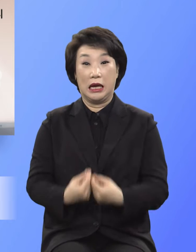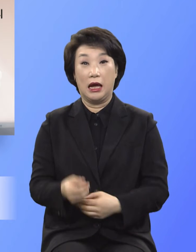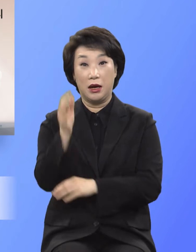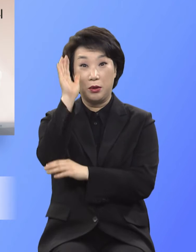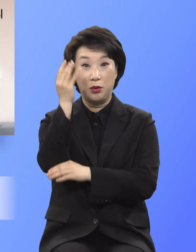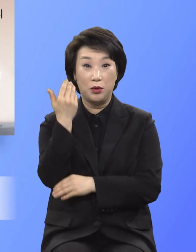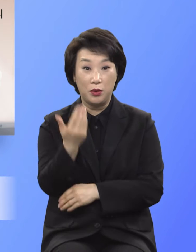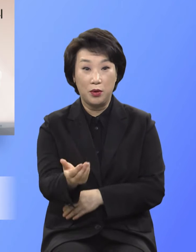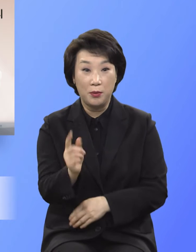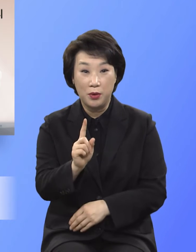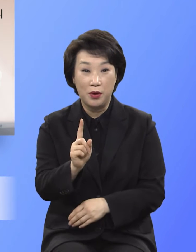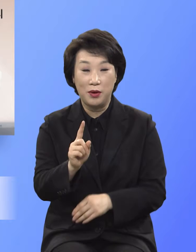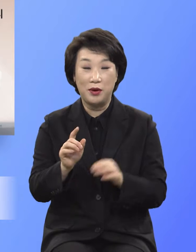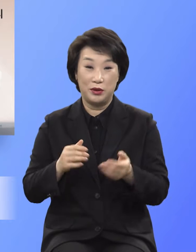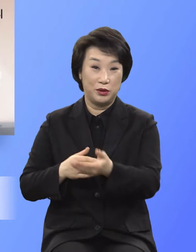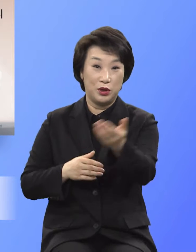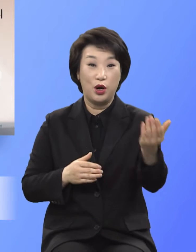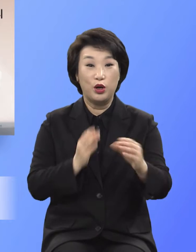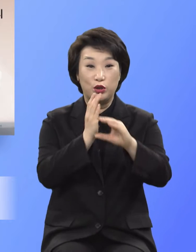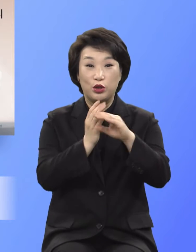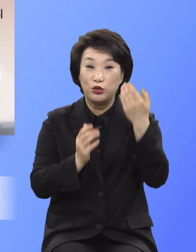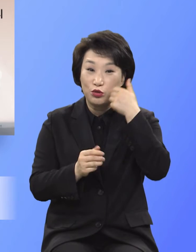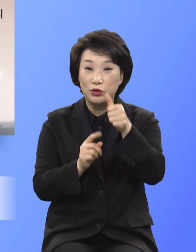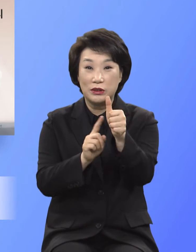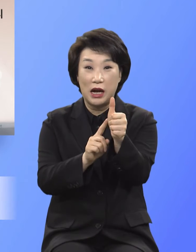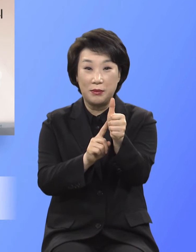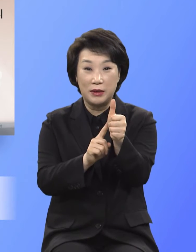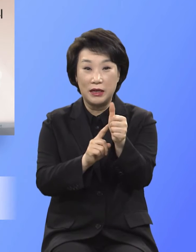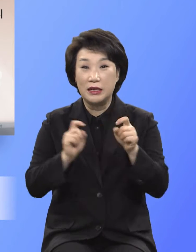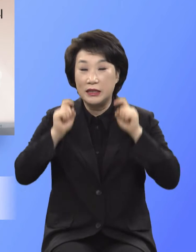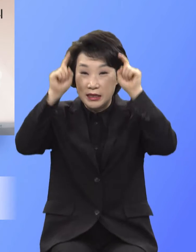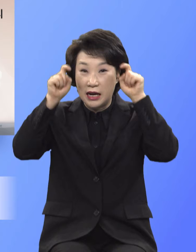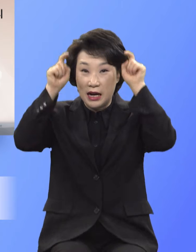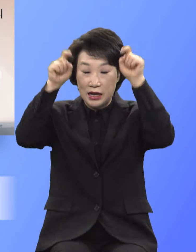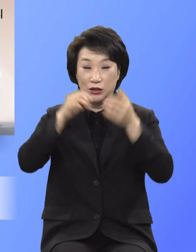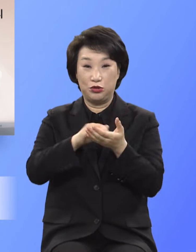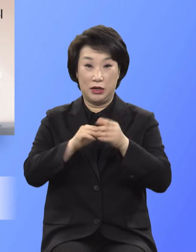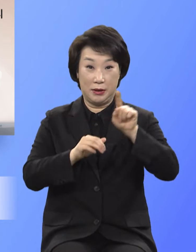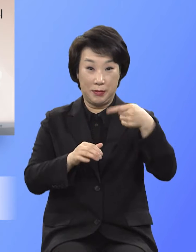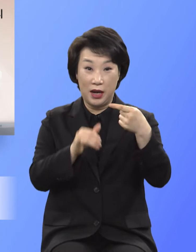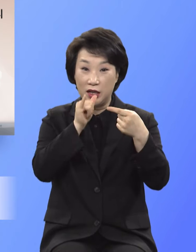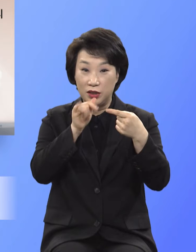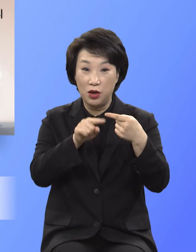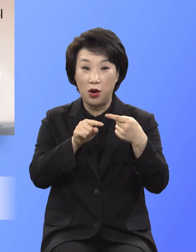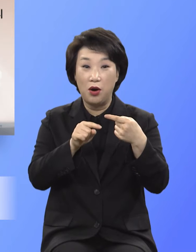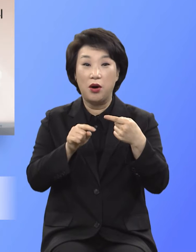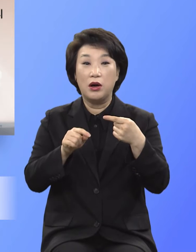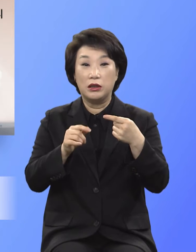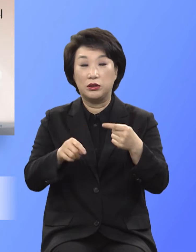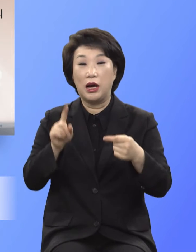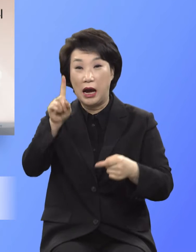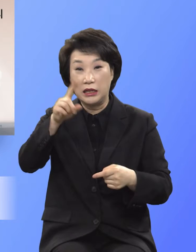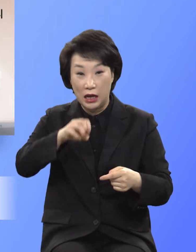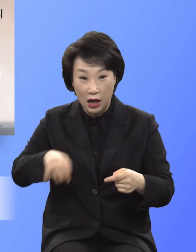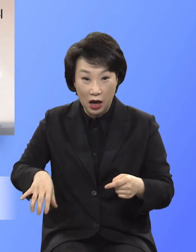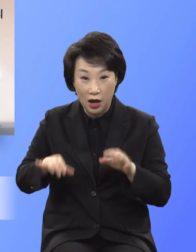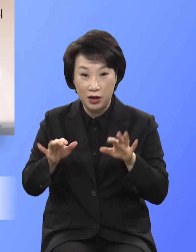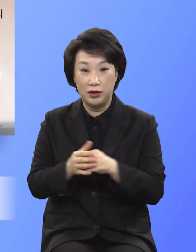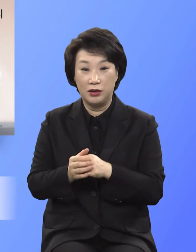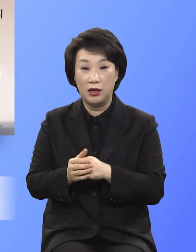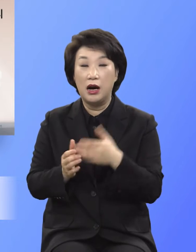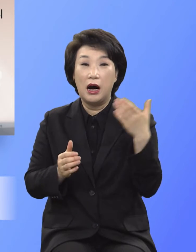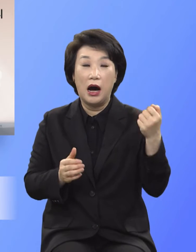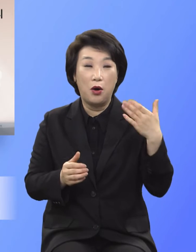예수께서 저희에게 비유로 이르시되 너희 중에 어느 사람이 양 100마리가 있는데 그 중에